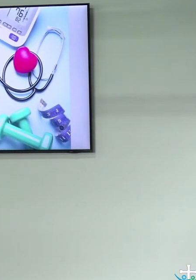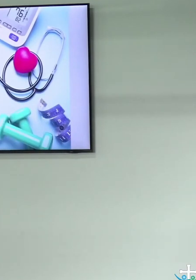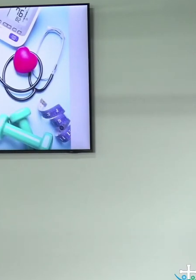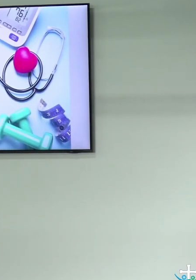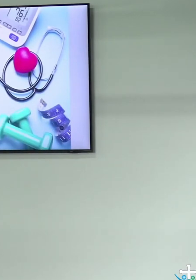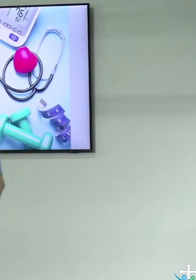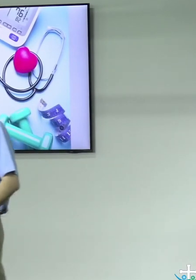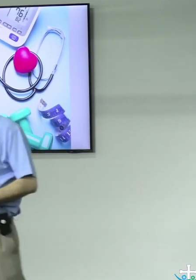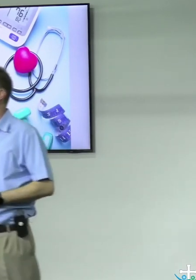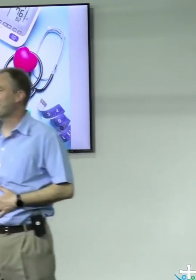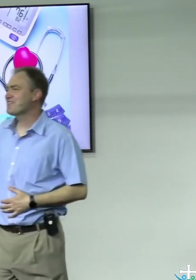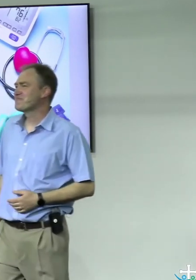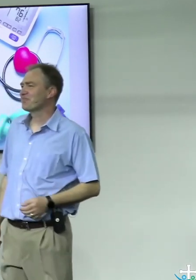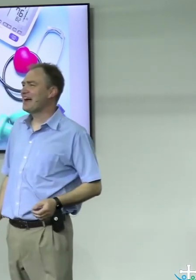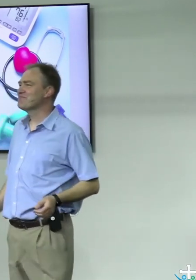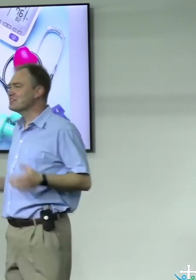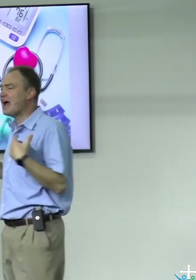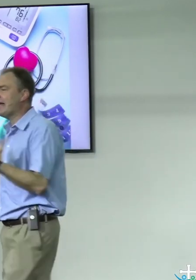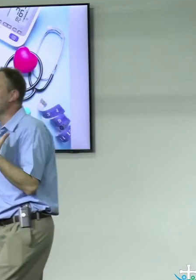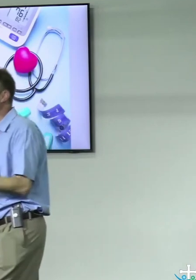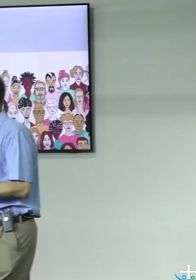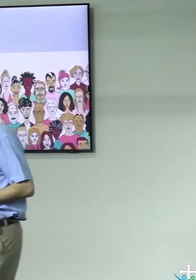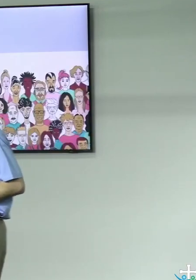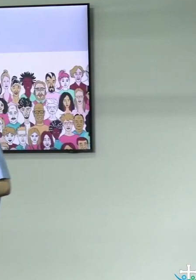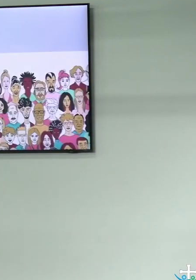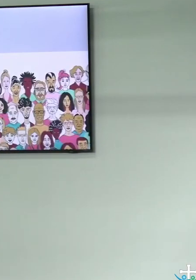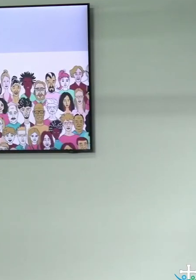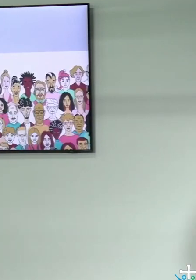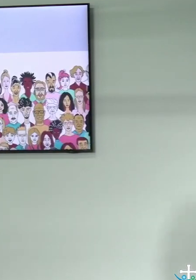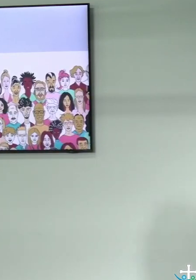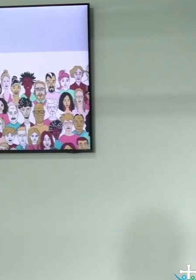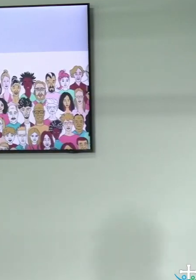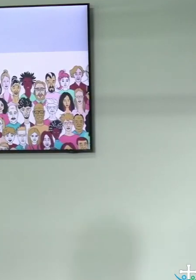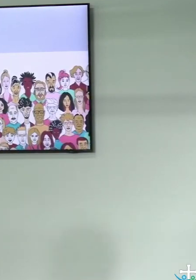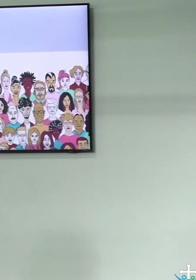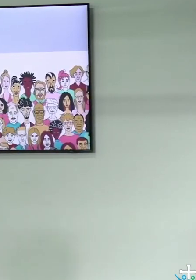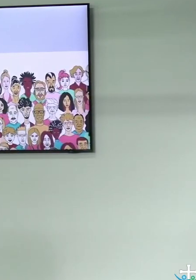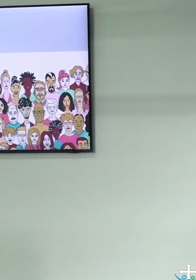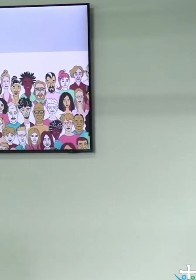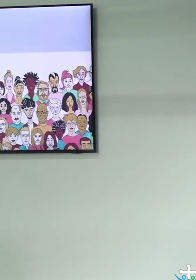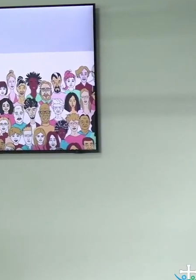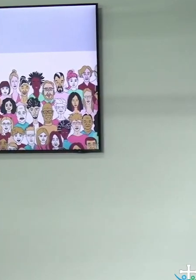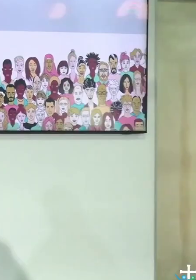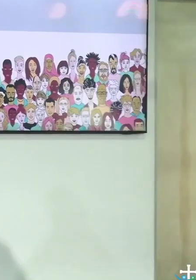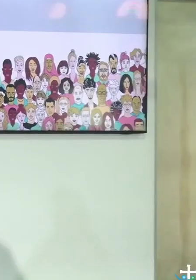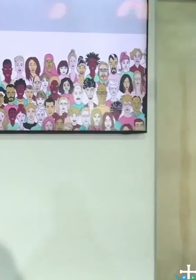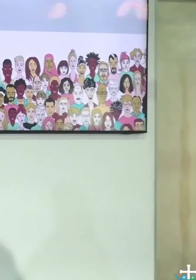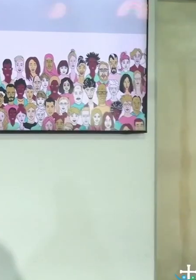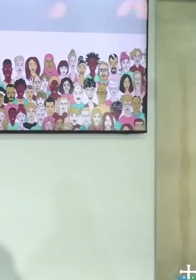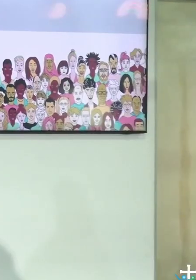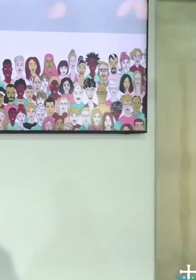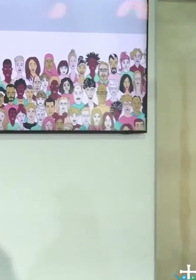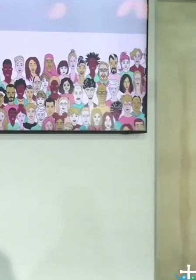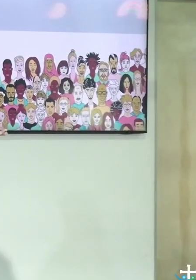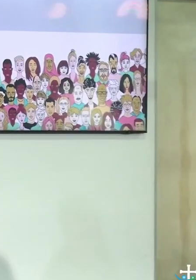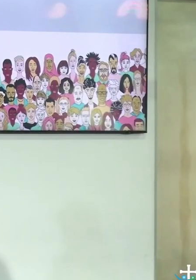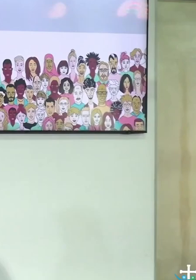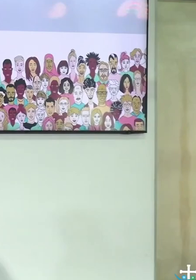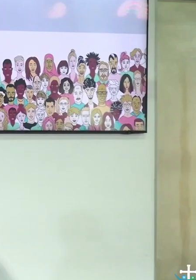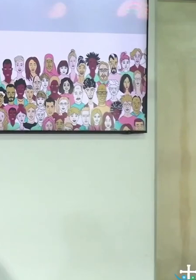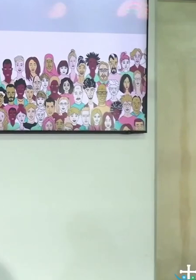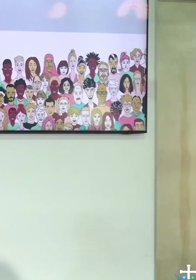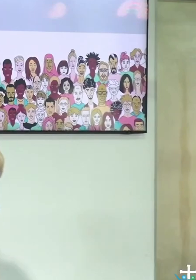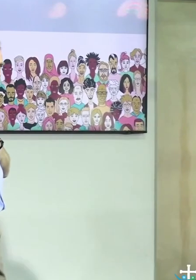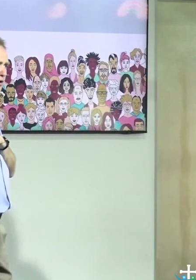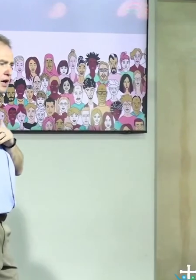jy? Okay, so ek en jy moet gesond leef. Nou, kom ek gee dit gelyk. Nie almal wat siek is, is siek as gevolg van hulle eie